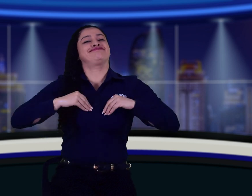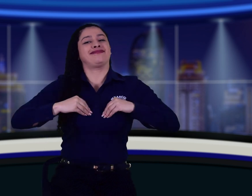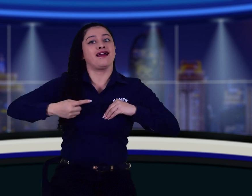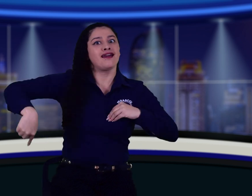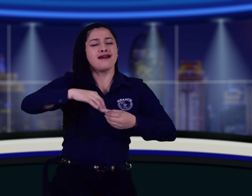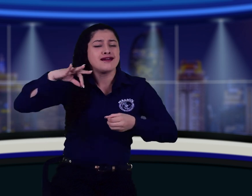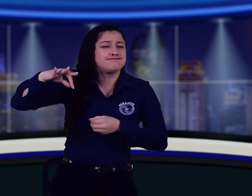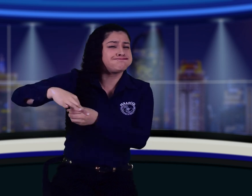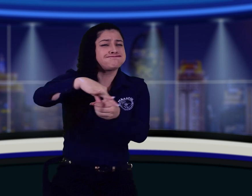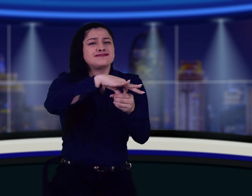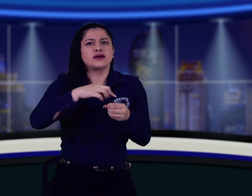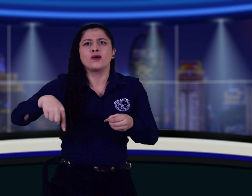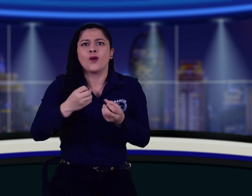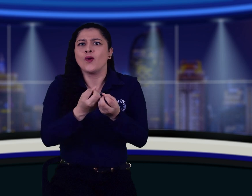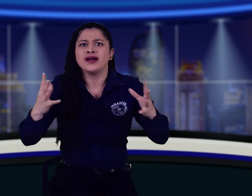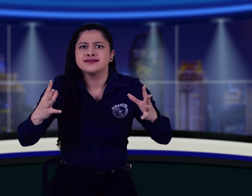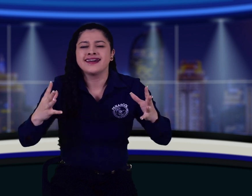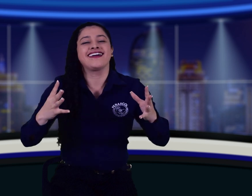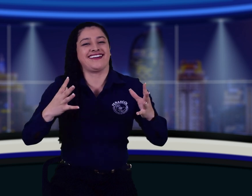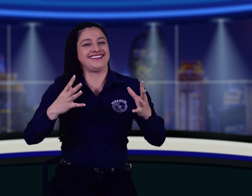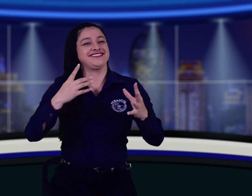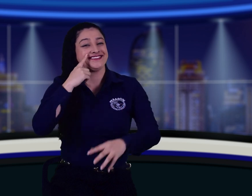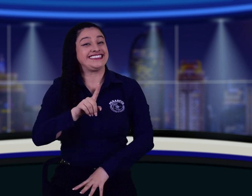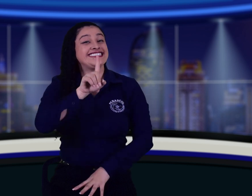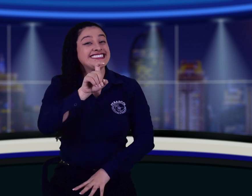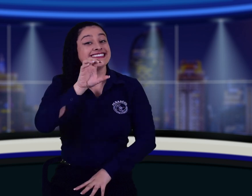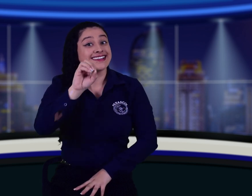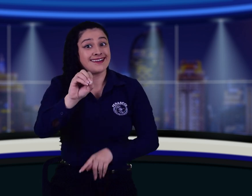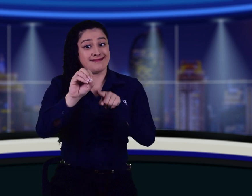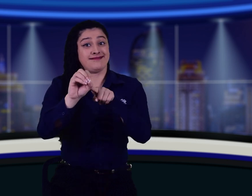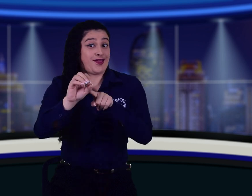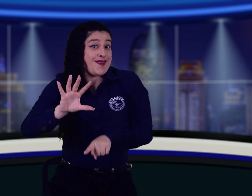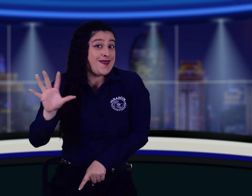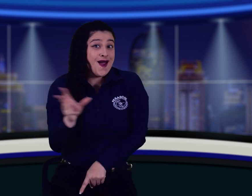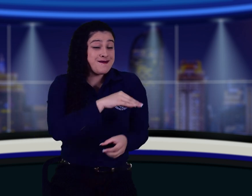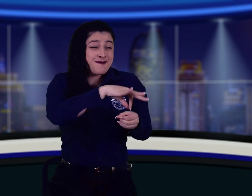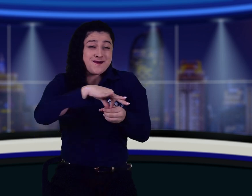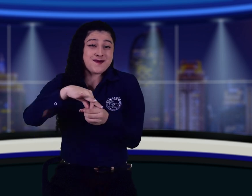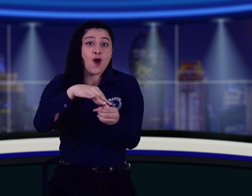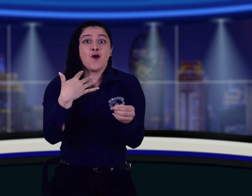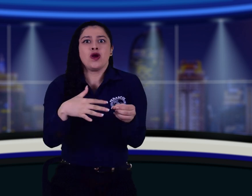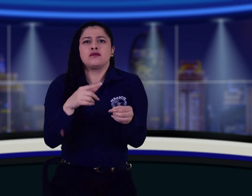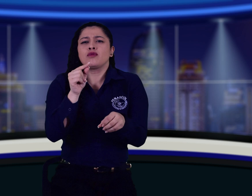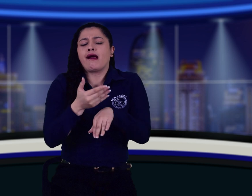a favor con un total de 63 votos ya que se sumaron tres más después del